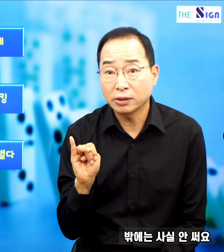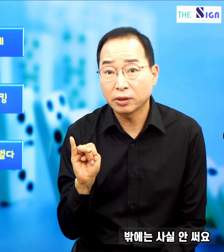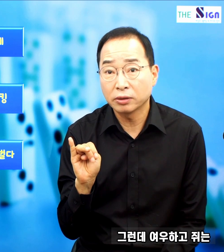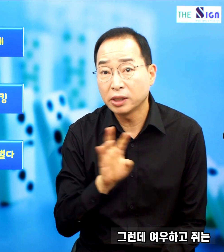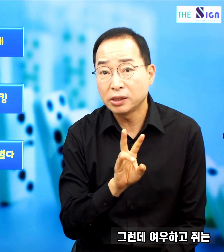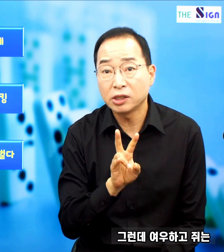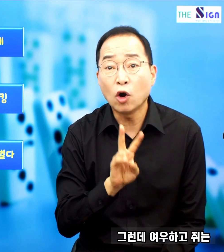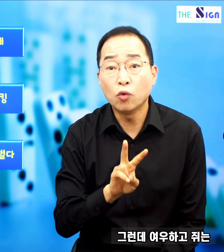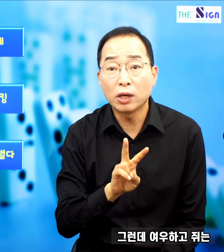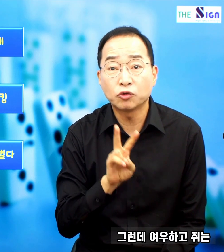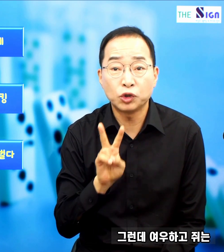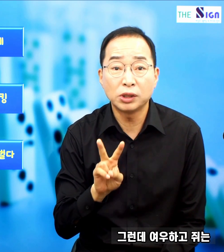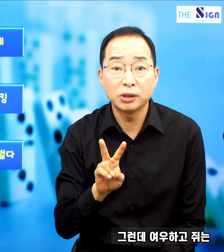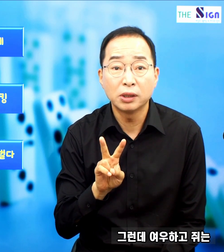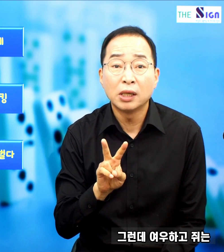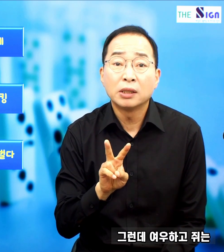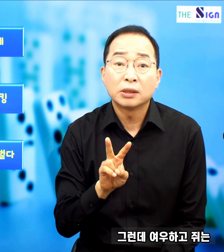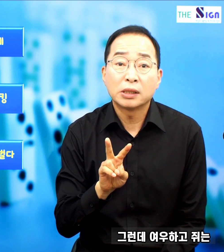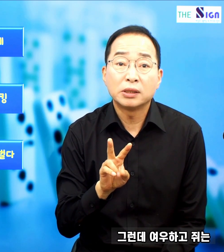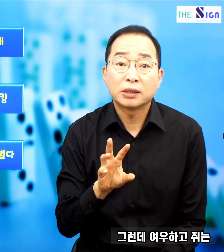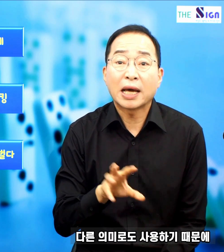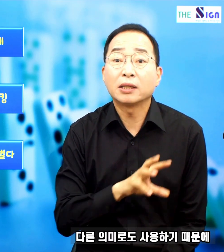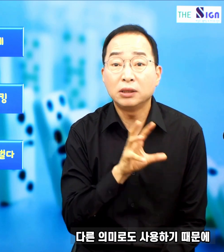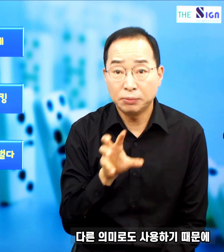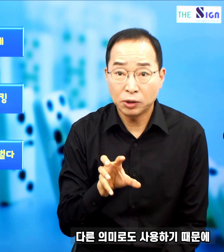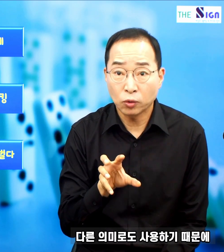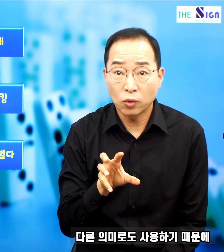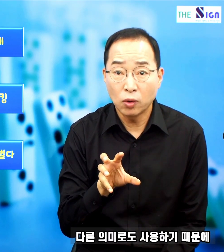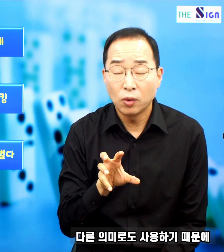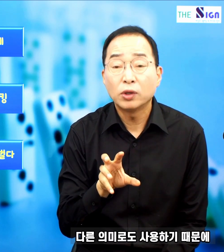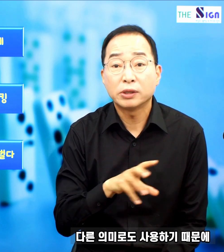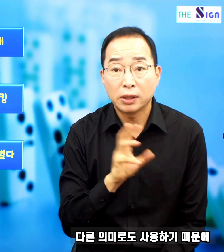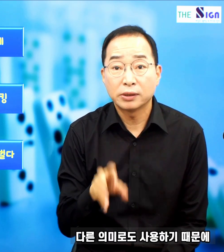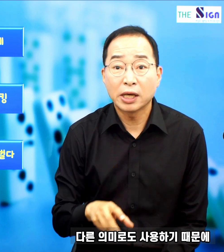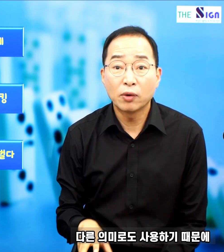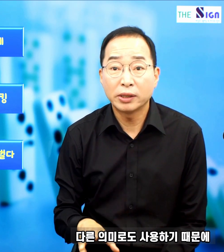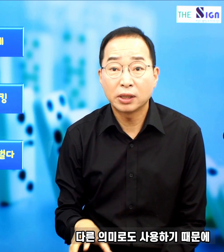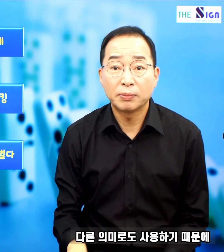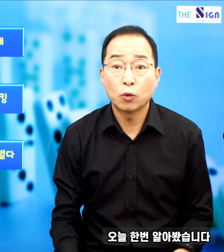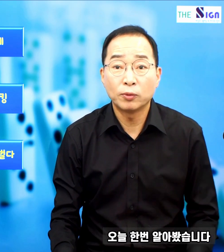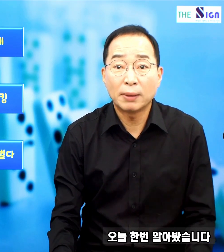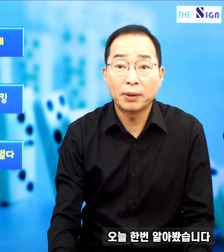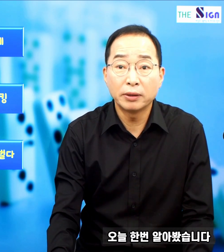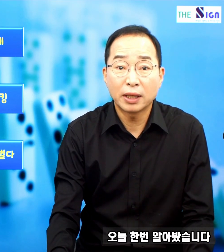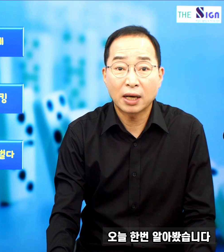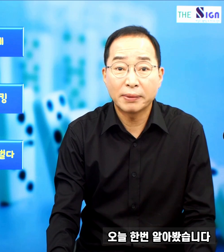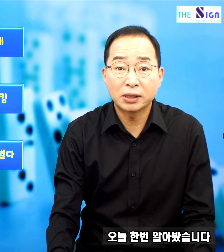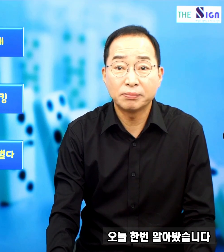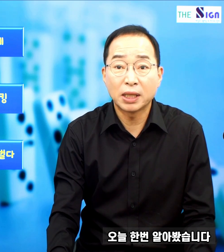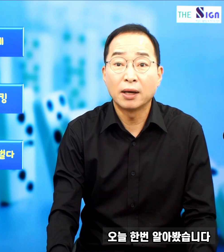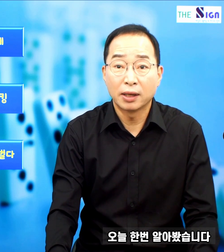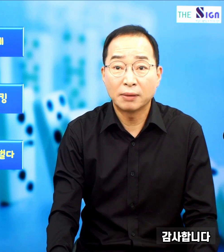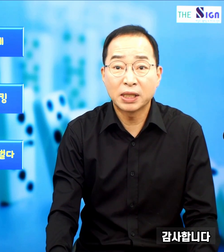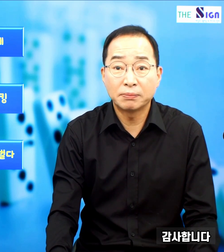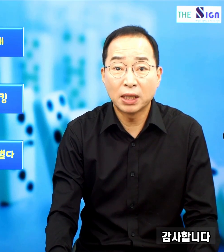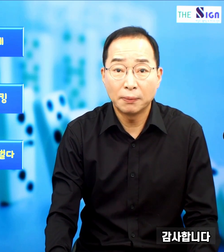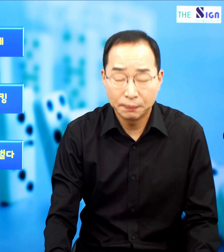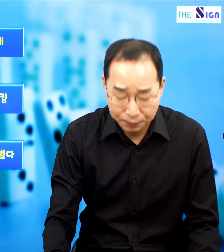근데 이제 여우하고 쥐는 사실 이제 다른 의미로도 이제 사용하기 때문에 오늘 한번 알아봤습니다. 감사합니다.